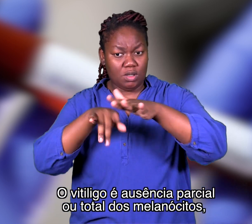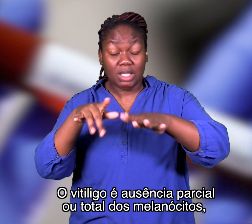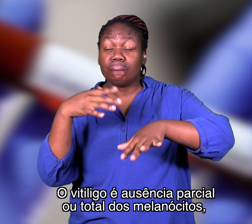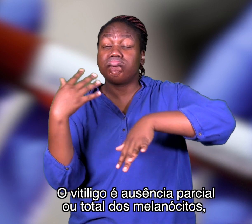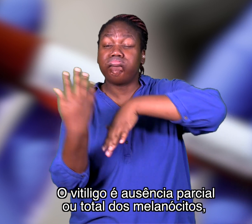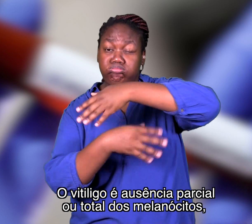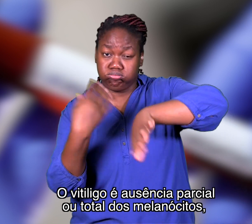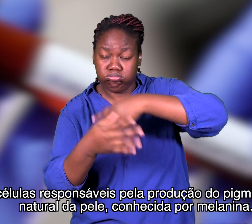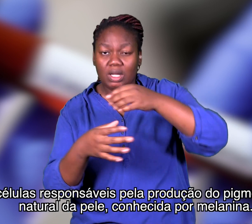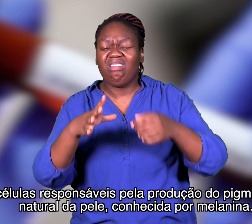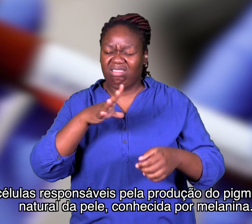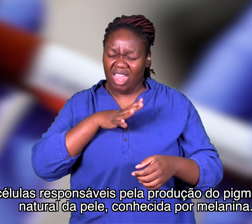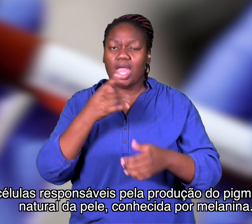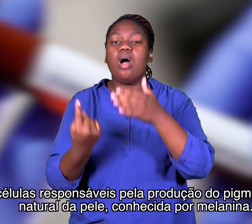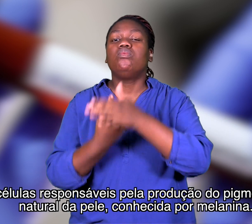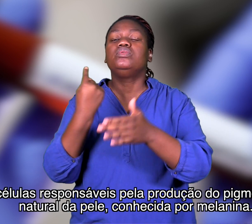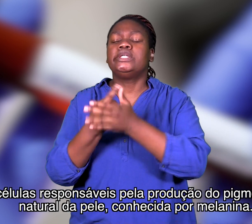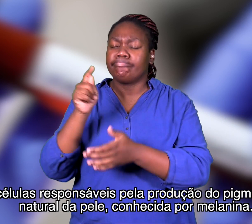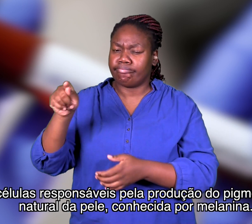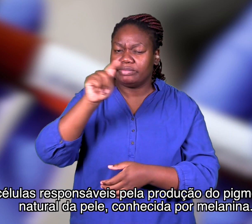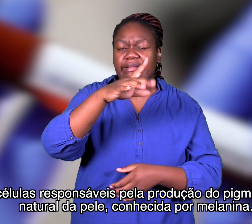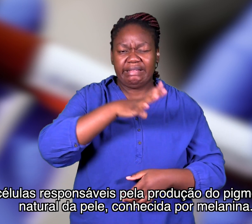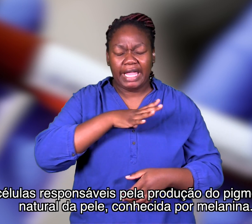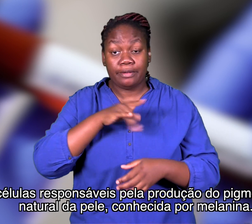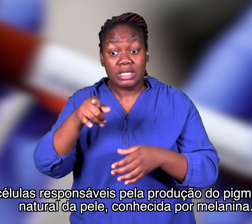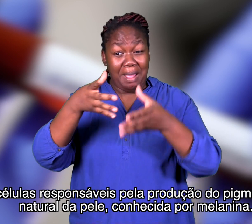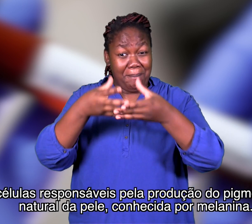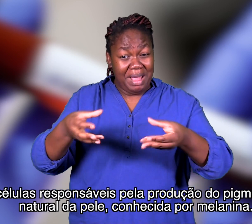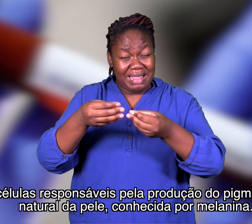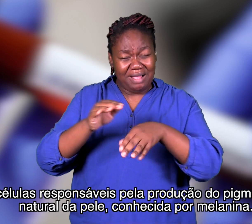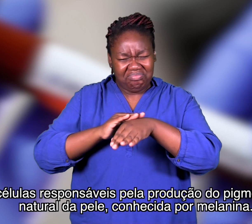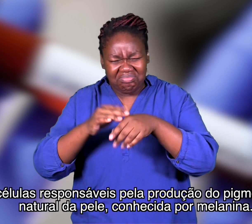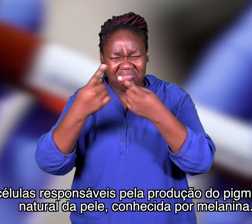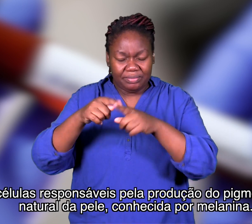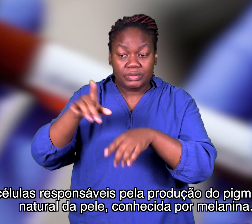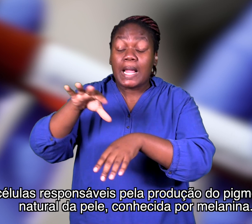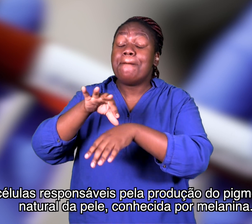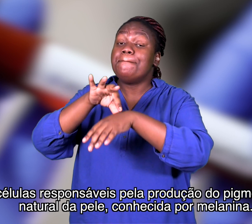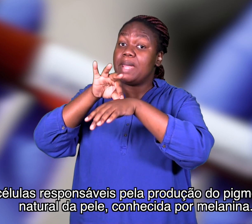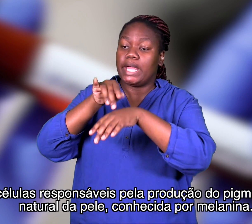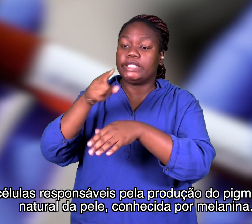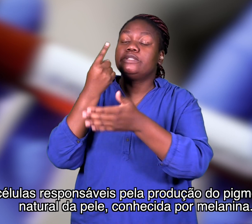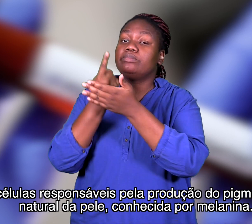dos melancóticos células responsáveis pela produção do pigmento natural da pele, conhecida por melanina.